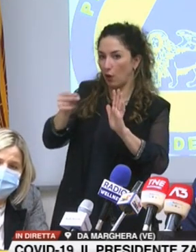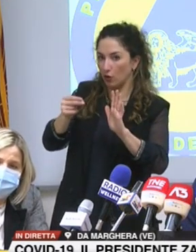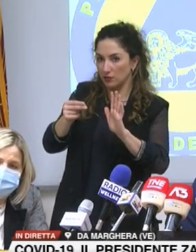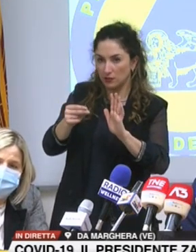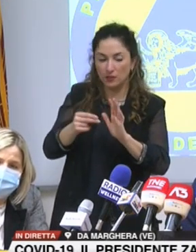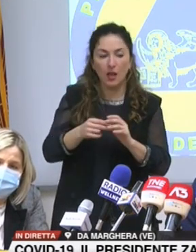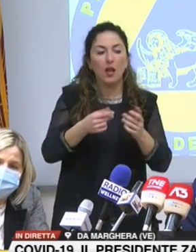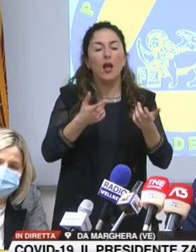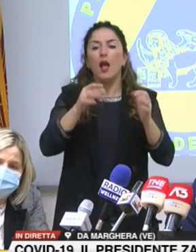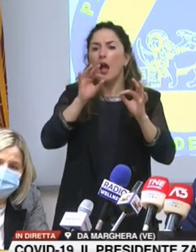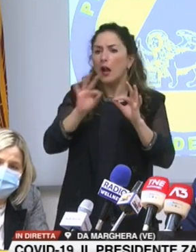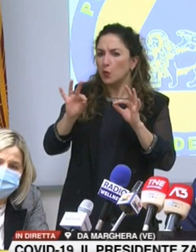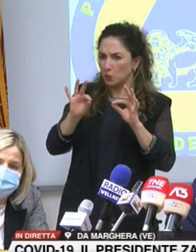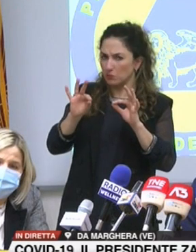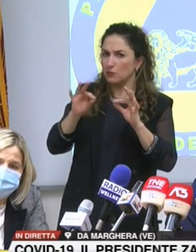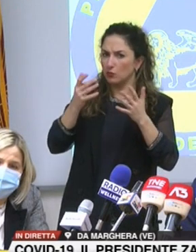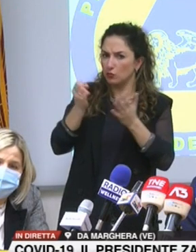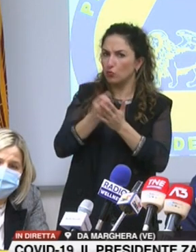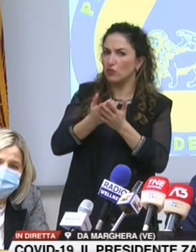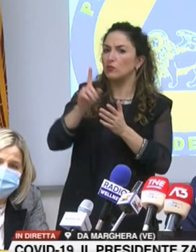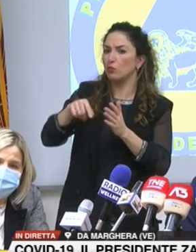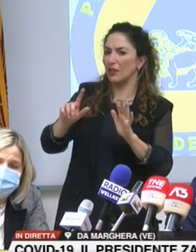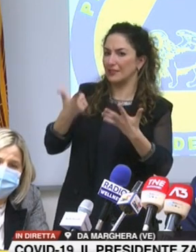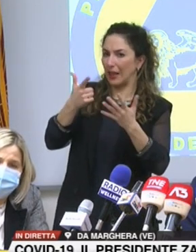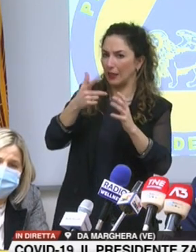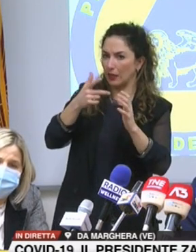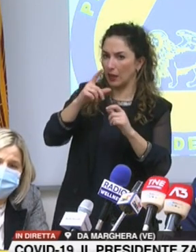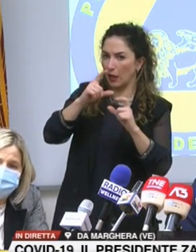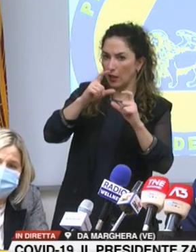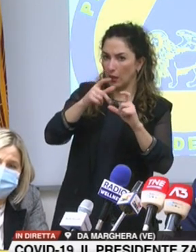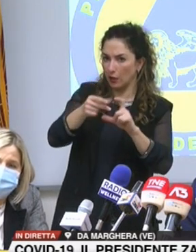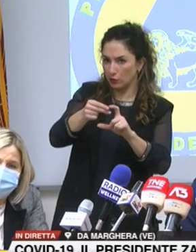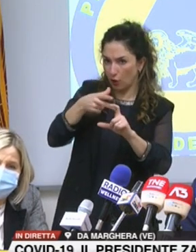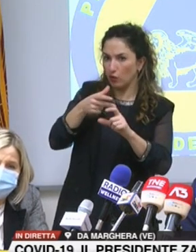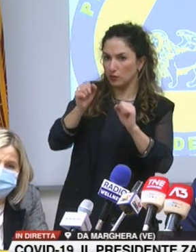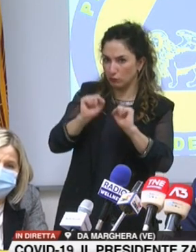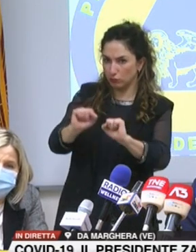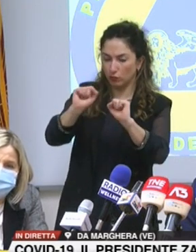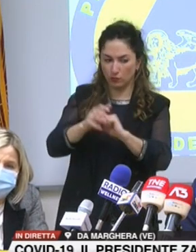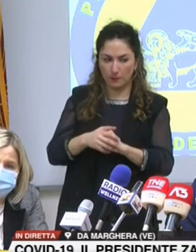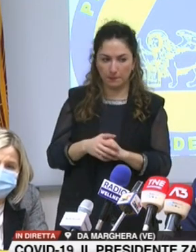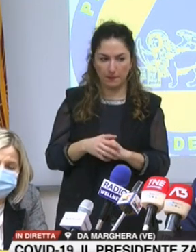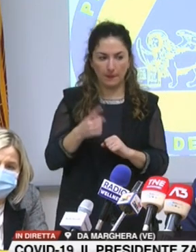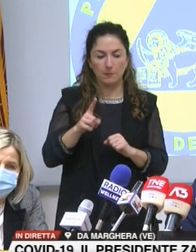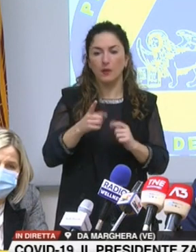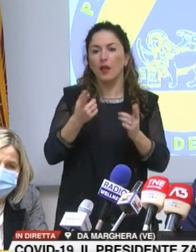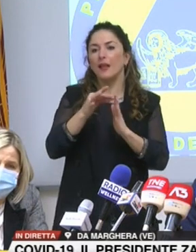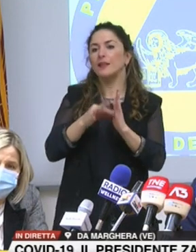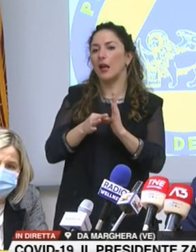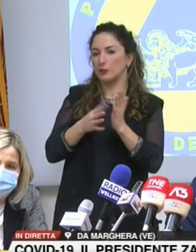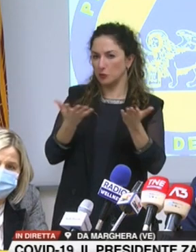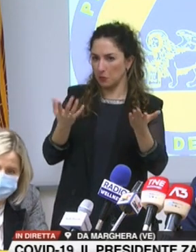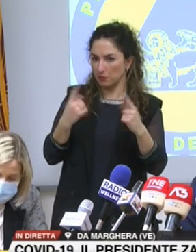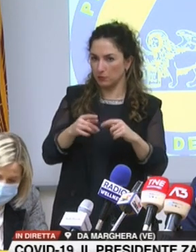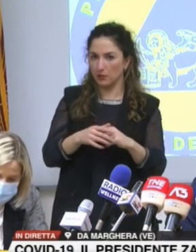anche senza nessuna penalizzazione una settima dose e questo è coerente con le indicazioni tecniche internazionali e nazionali. Quindi sì. Voi